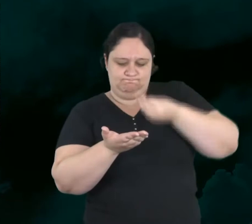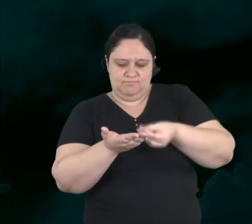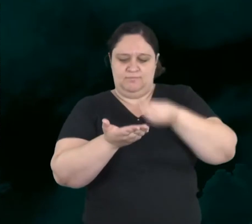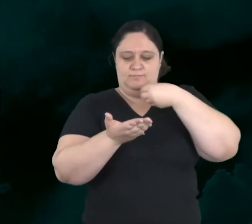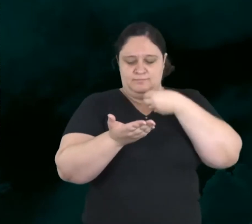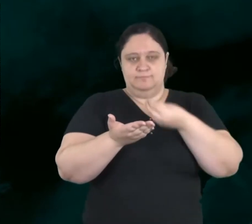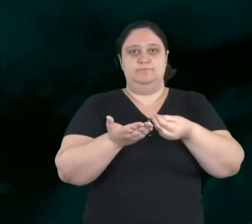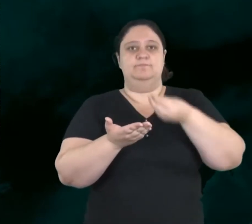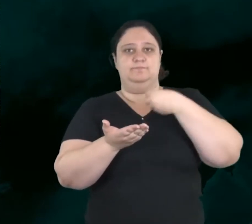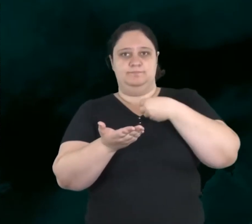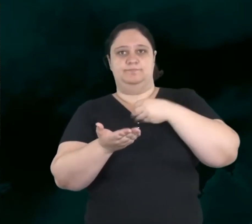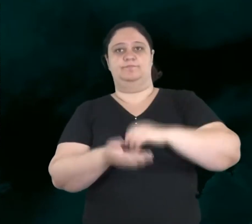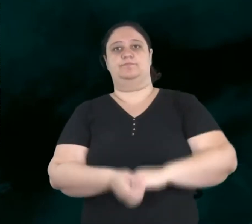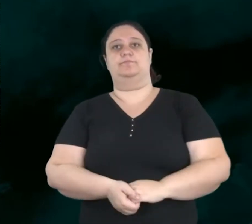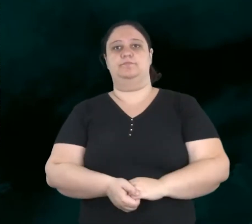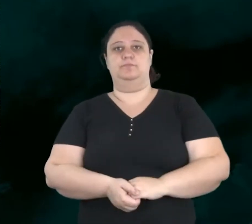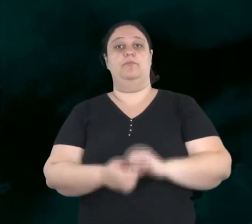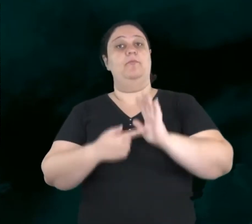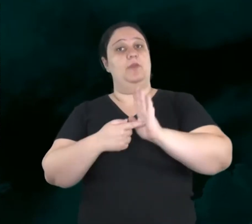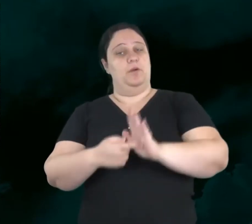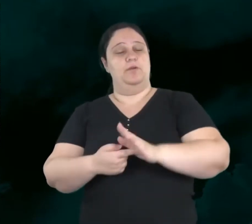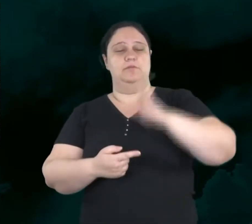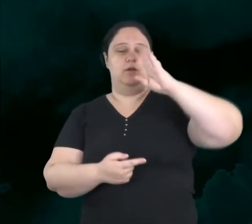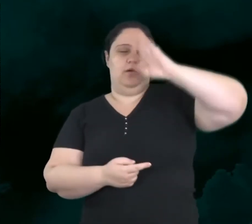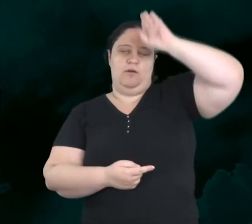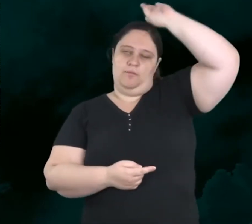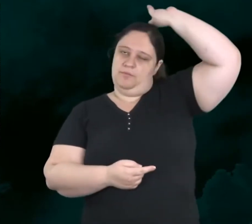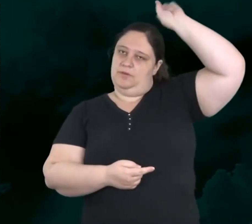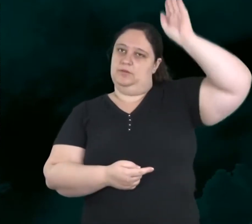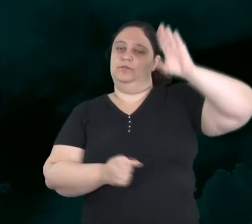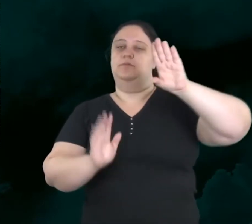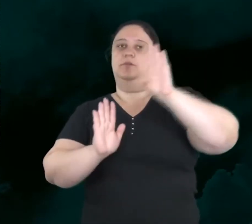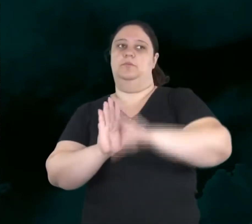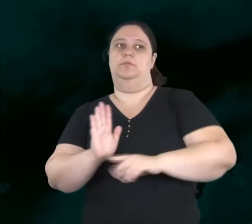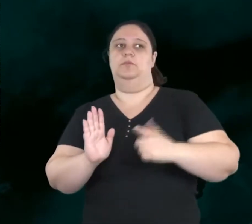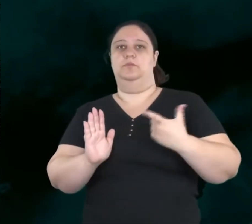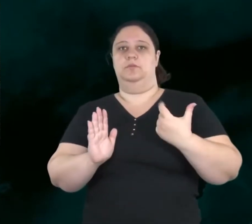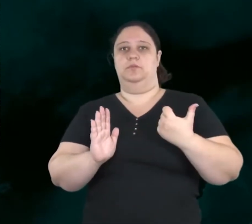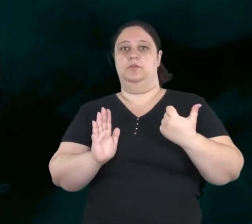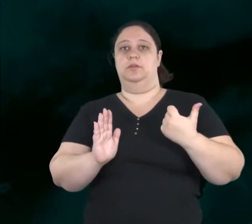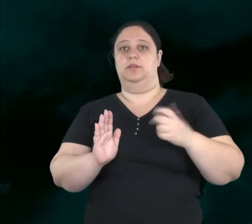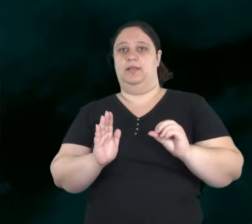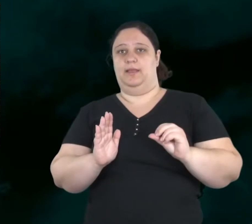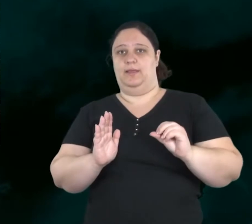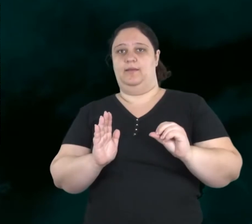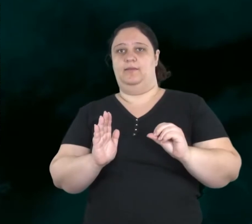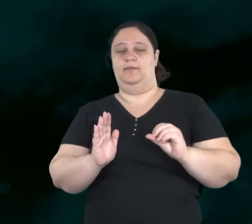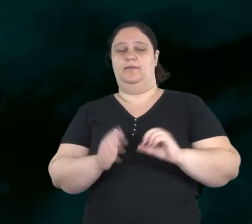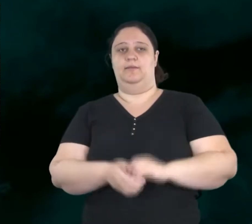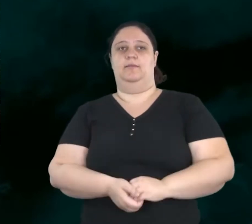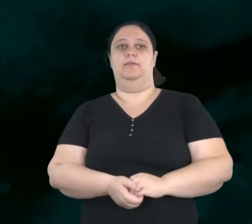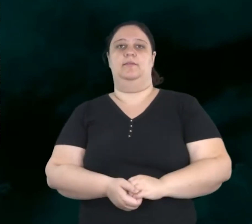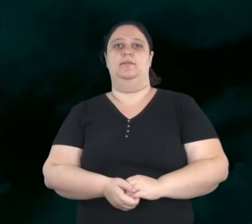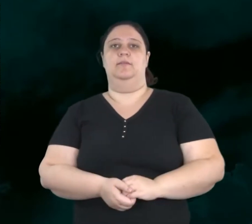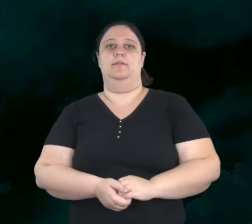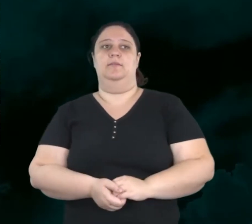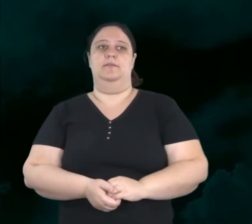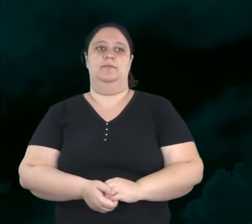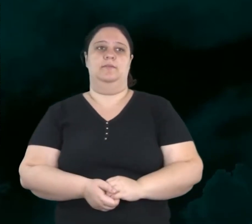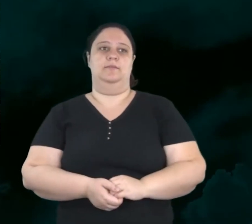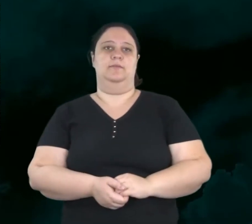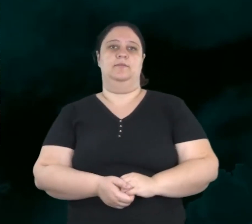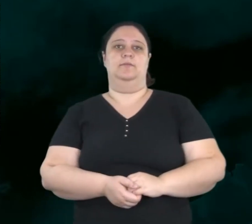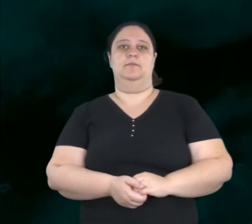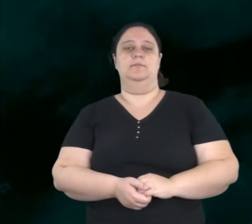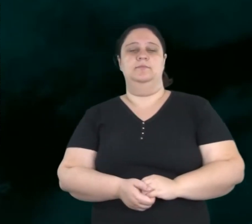da fé. Isso está em Romanos, né, capítulo 10. Romanos, capítulo